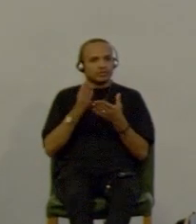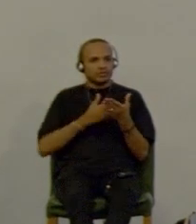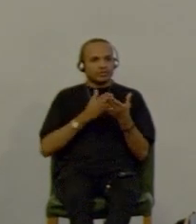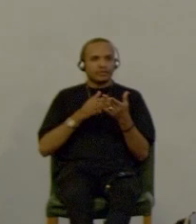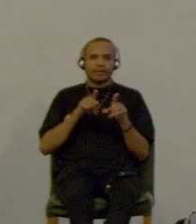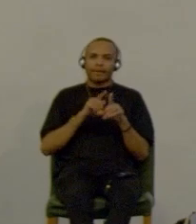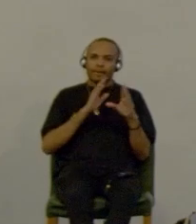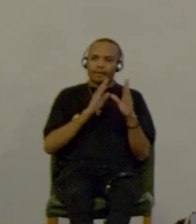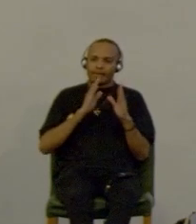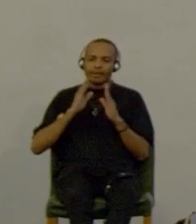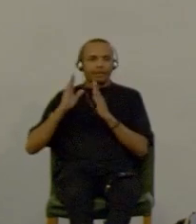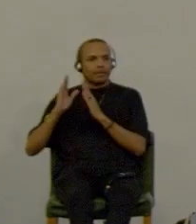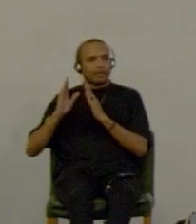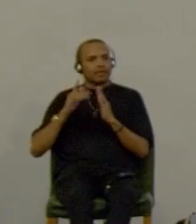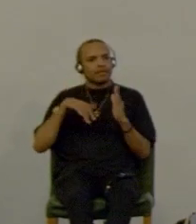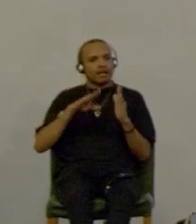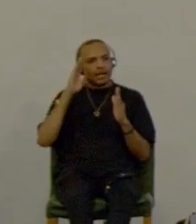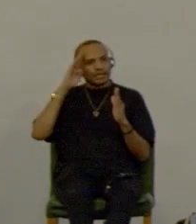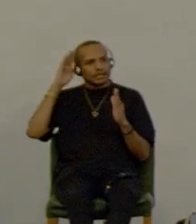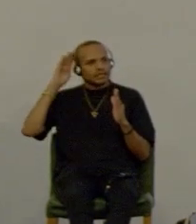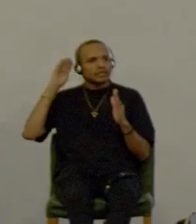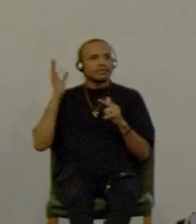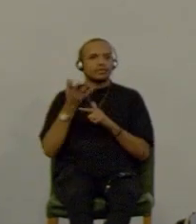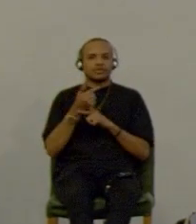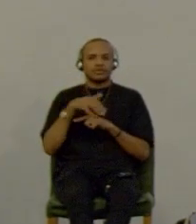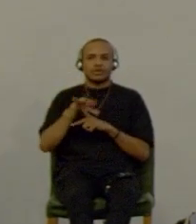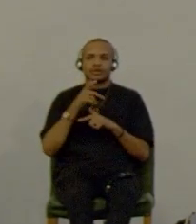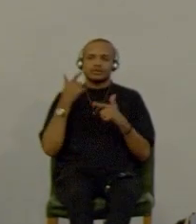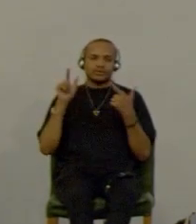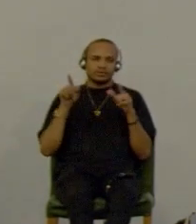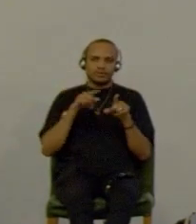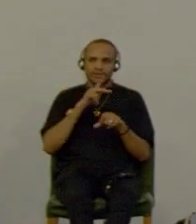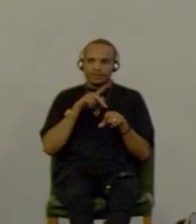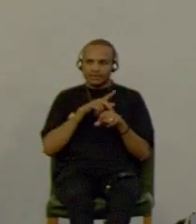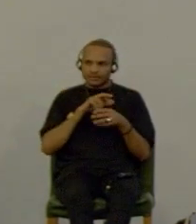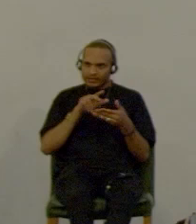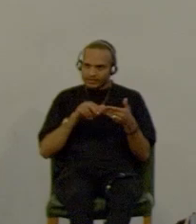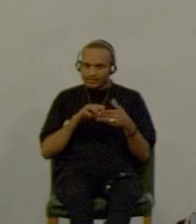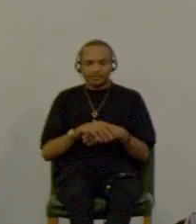ensaios em periódicos e coletâneas, acadêmicos e artísticos, nacionais e internacionais.